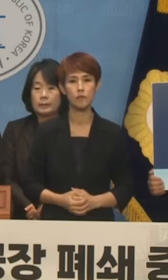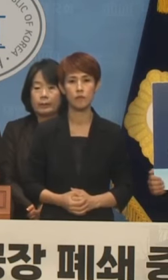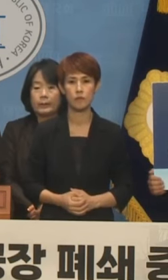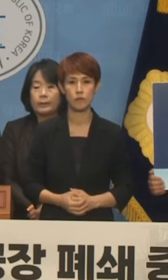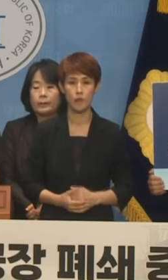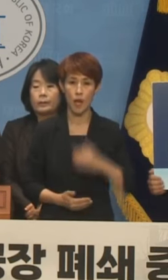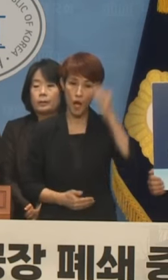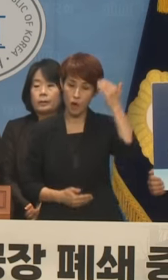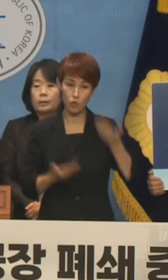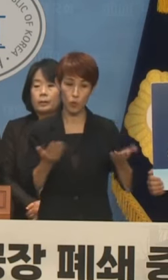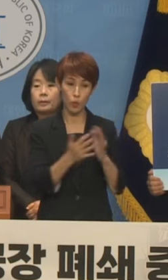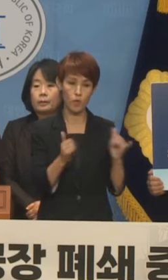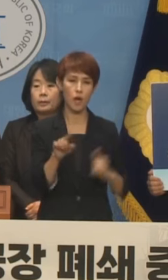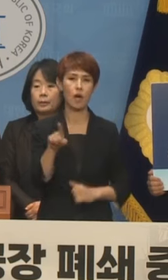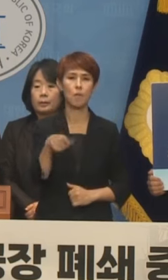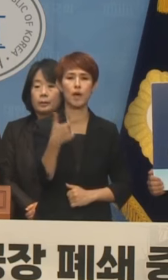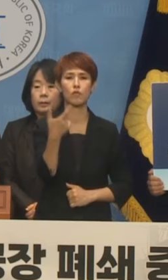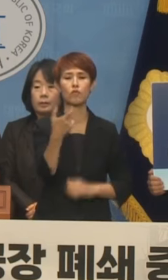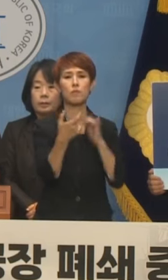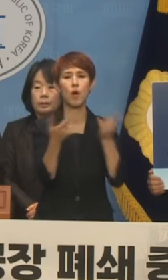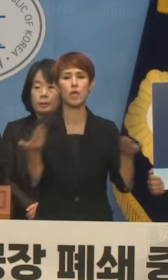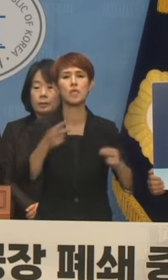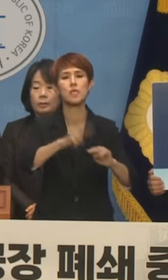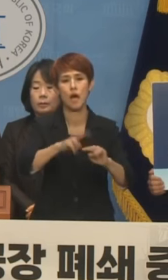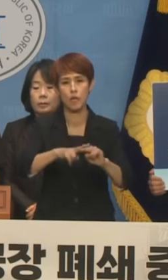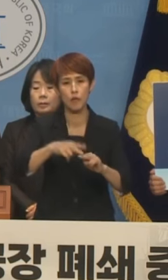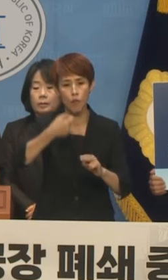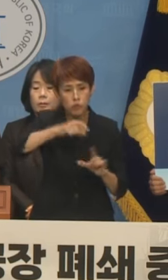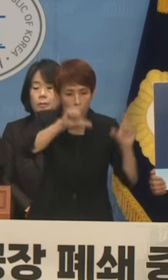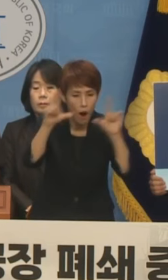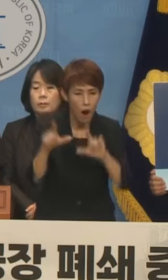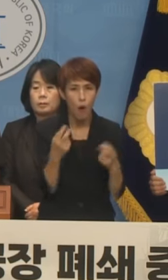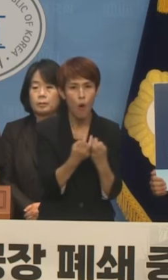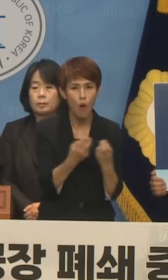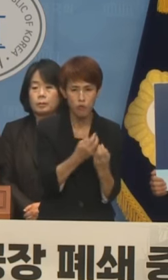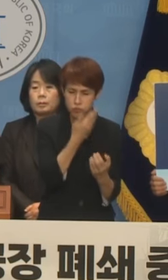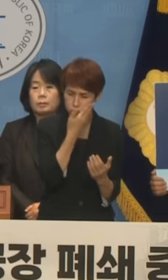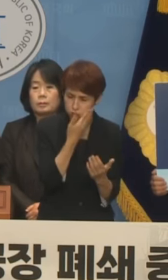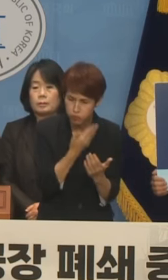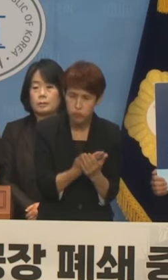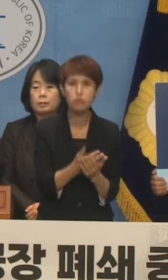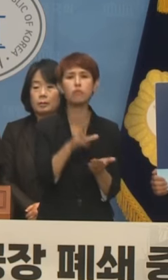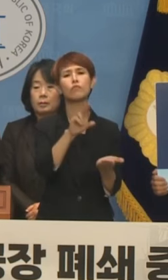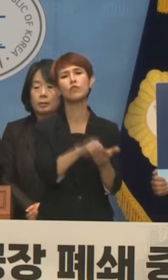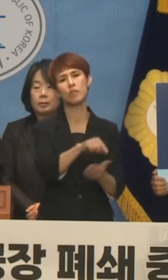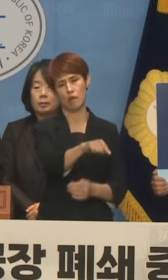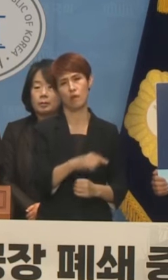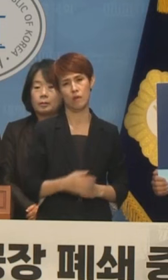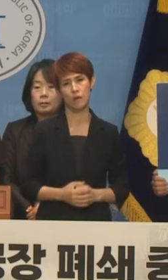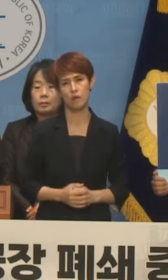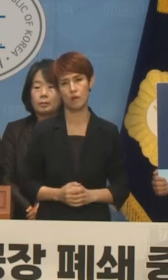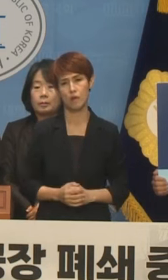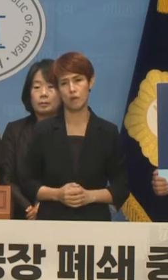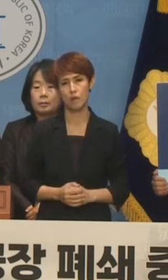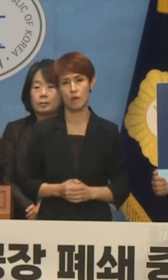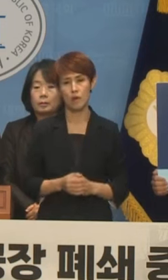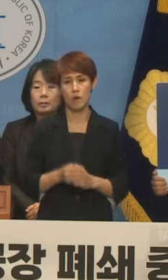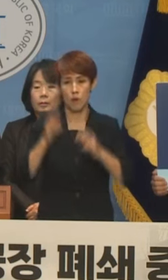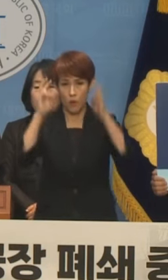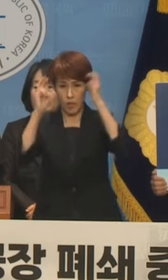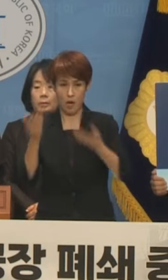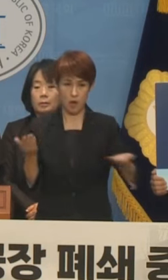한국 노동자 160명의 일자리와 그 가족의 생계가 달린 중차대한 문제입니다. 노사